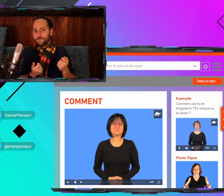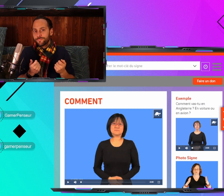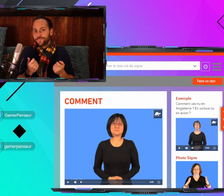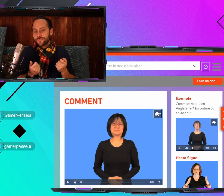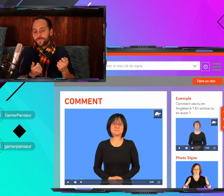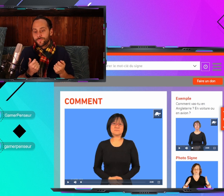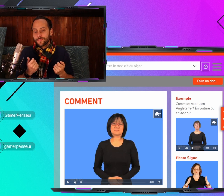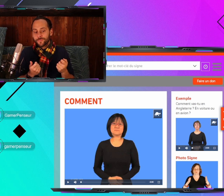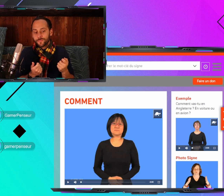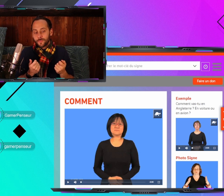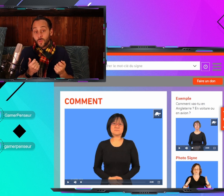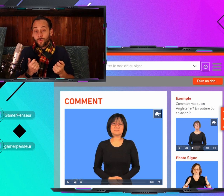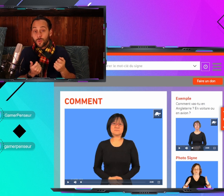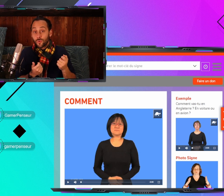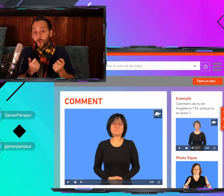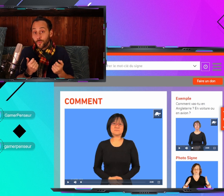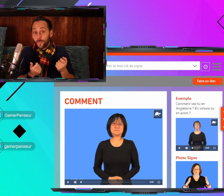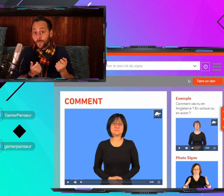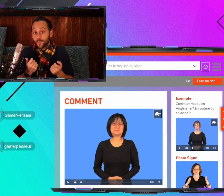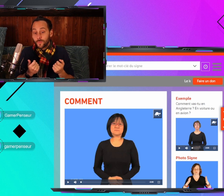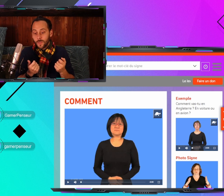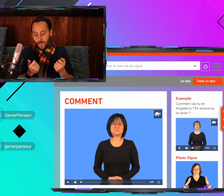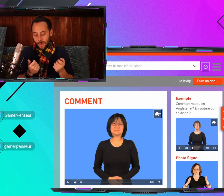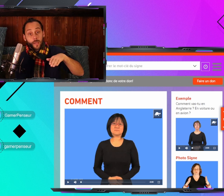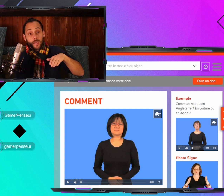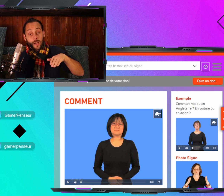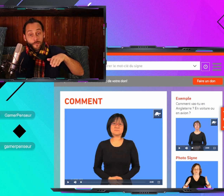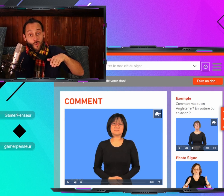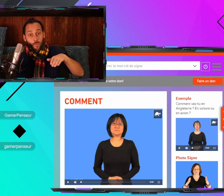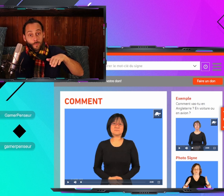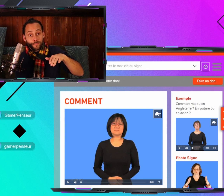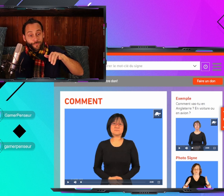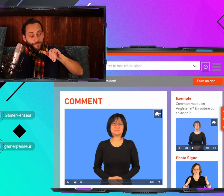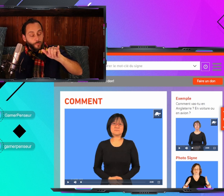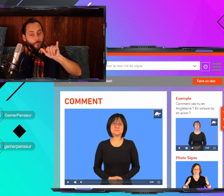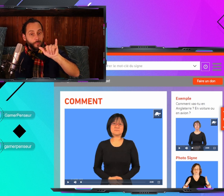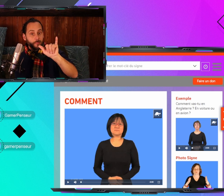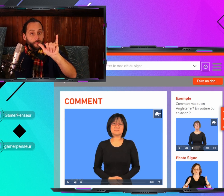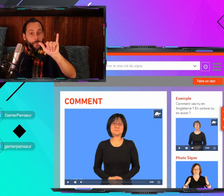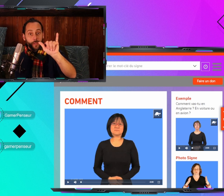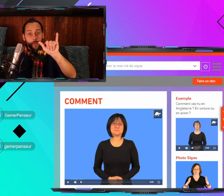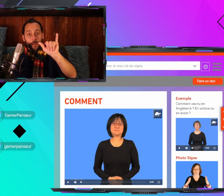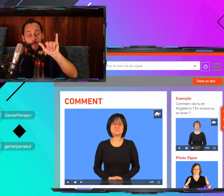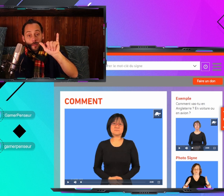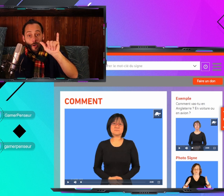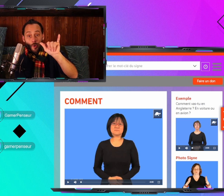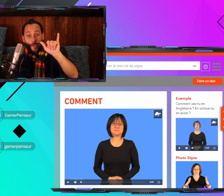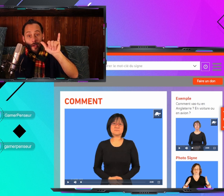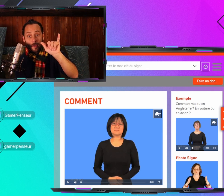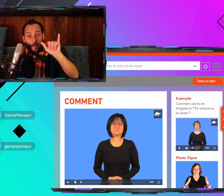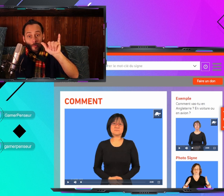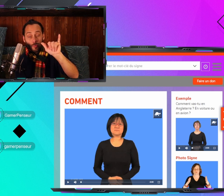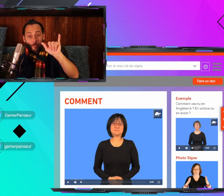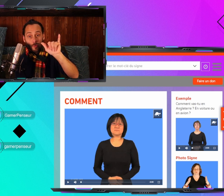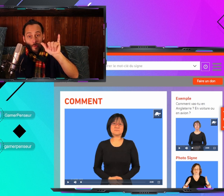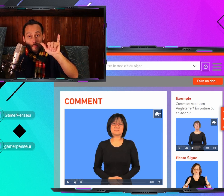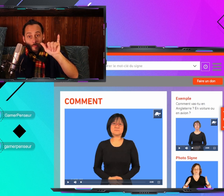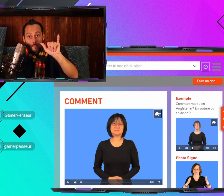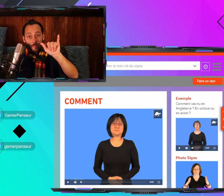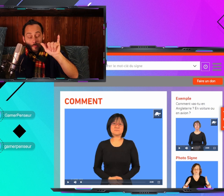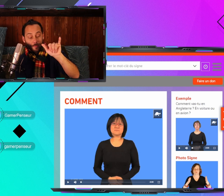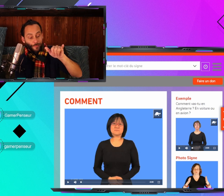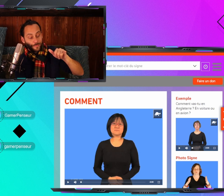volant. Voiture. Et l'avion, c'est comme le Y de nouveau.